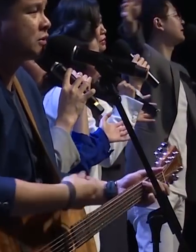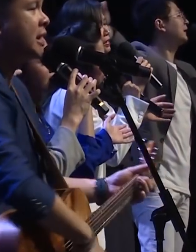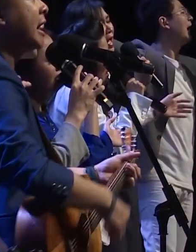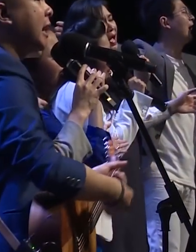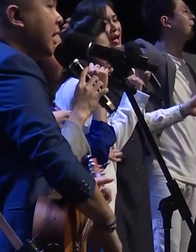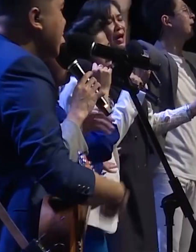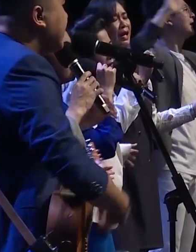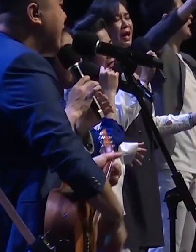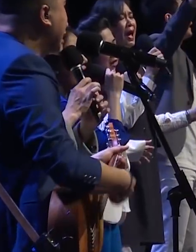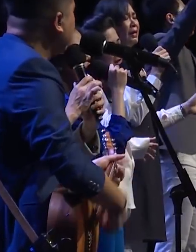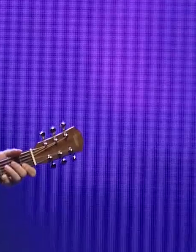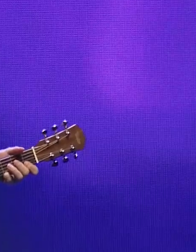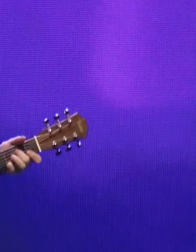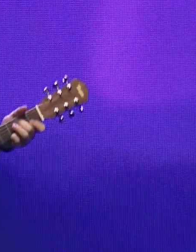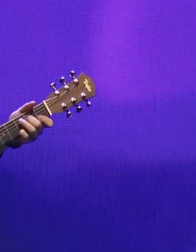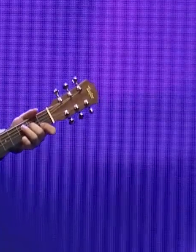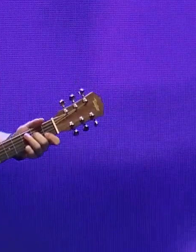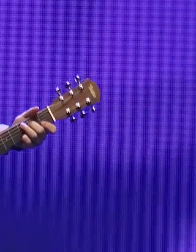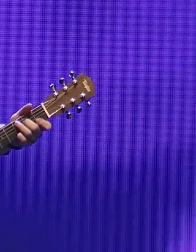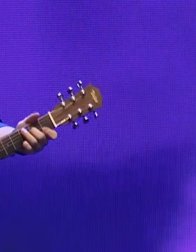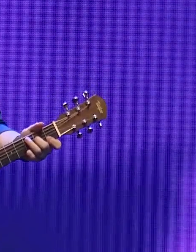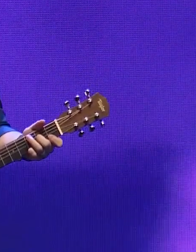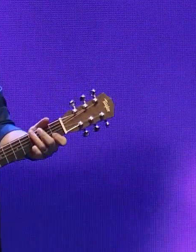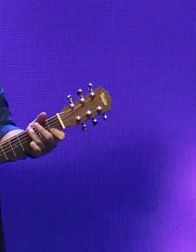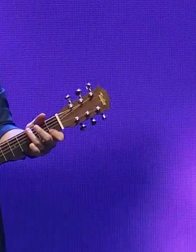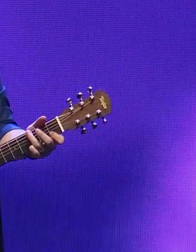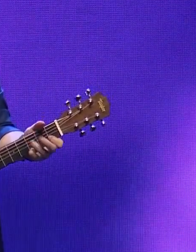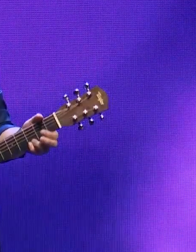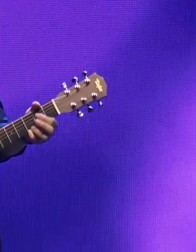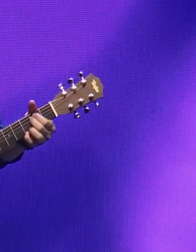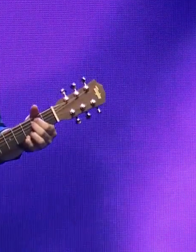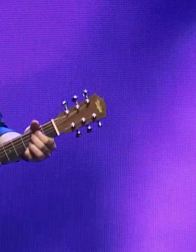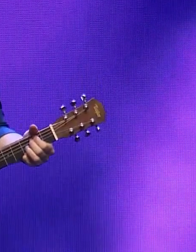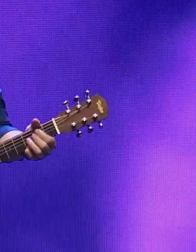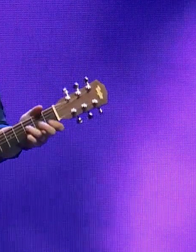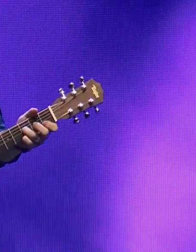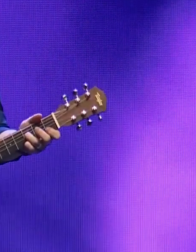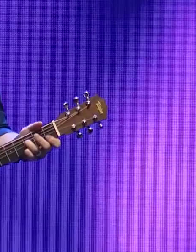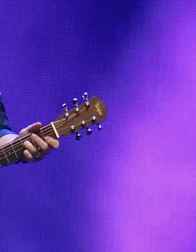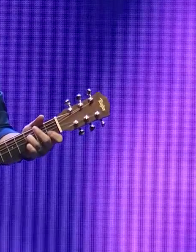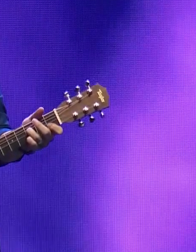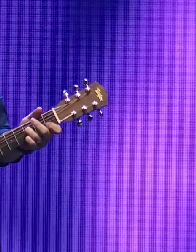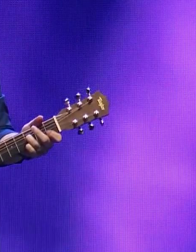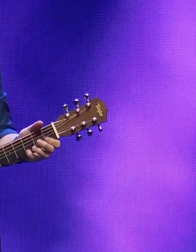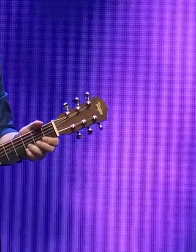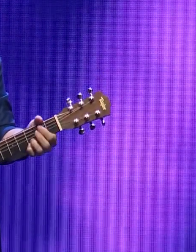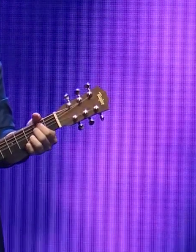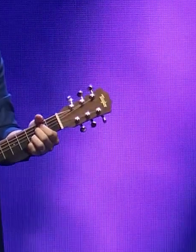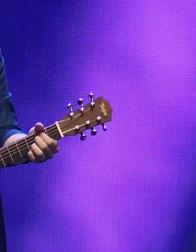Mengalir kuasa dari tempat maha tinggi, Bapa